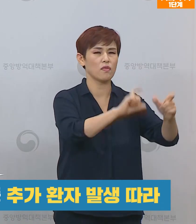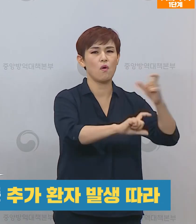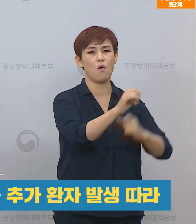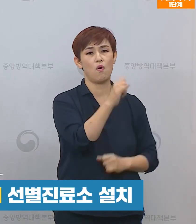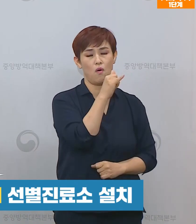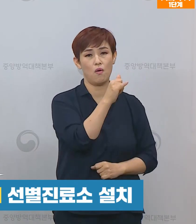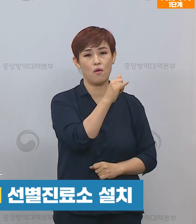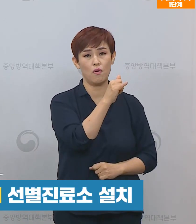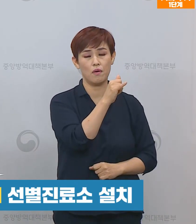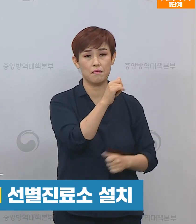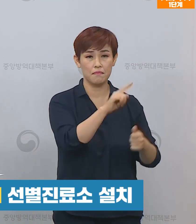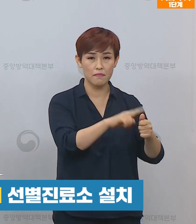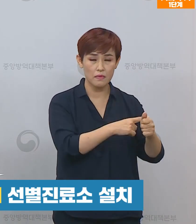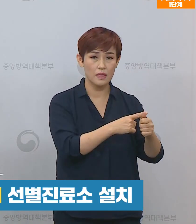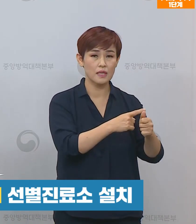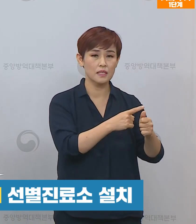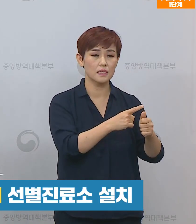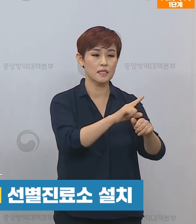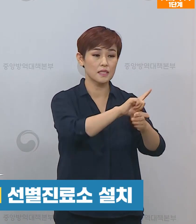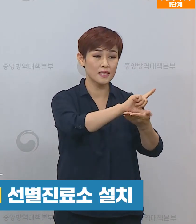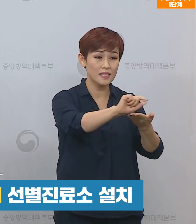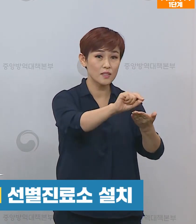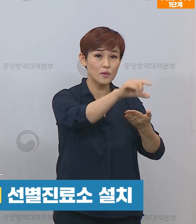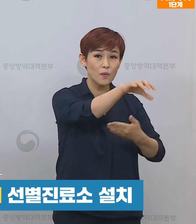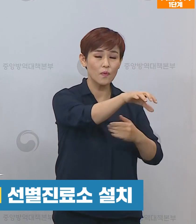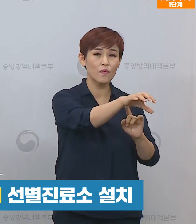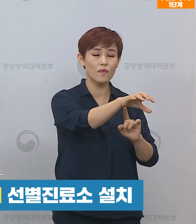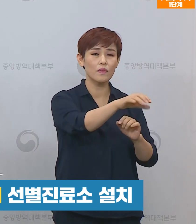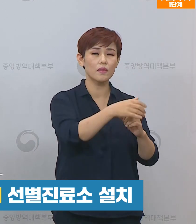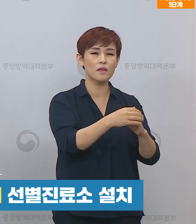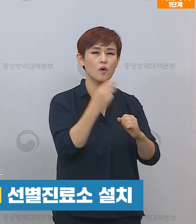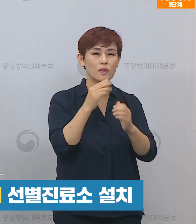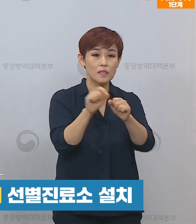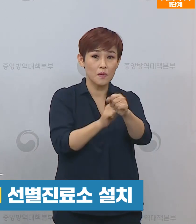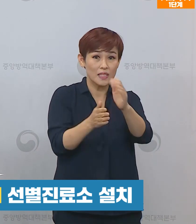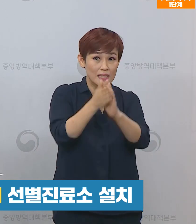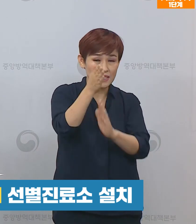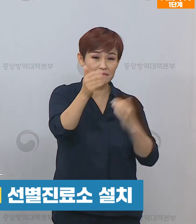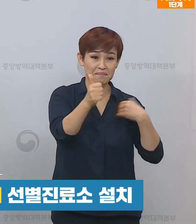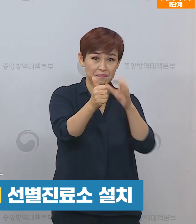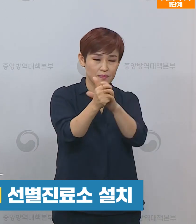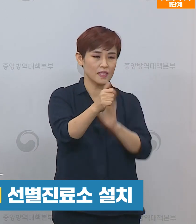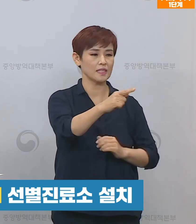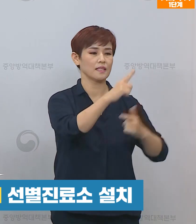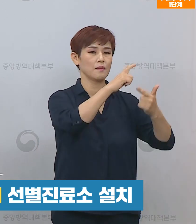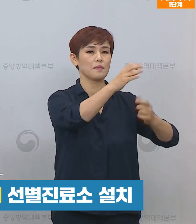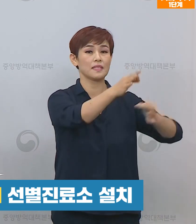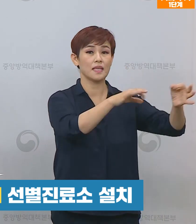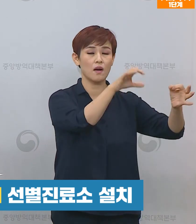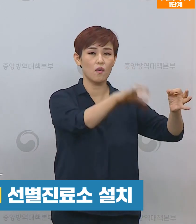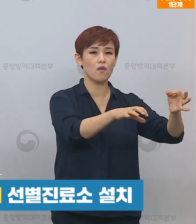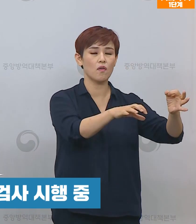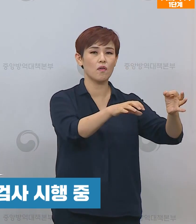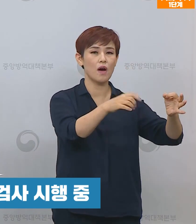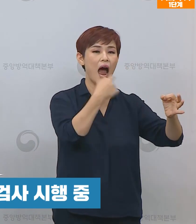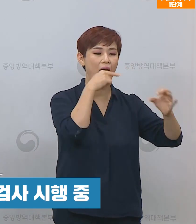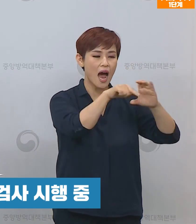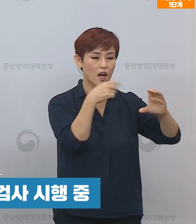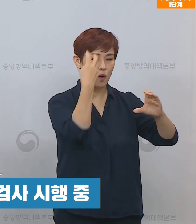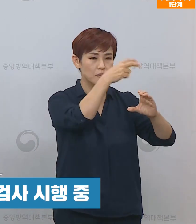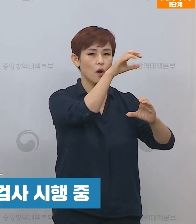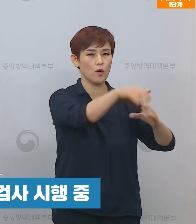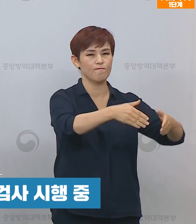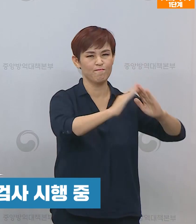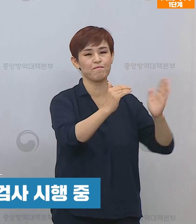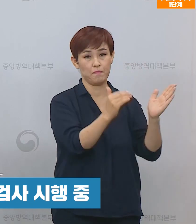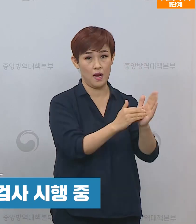따라서 해당 지자체인 서울특별시에서는 남대문시장의 선별진료소를 설치해서 노출자에